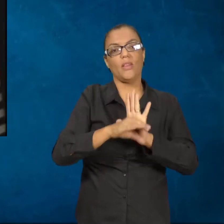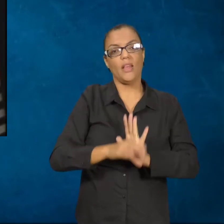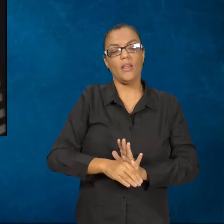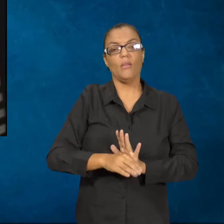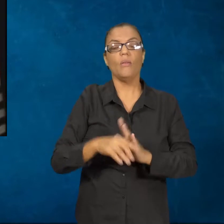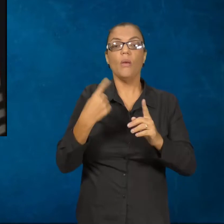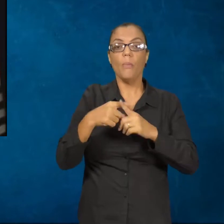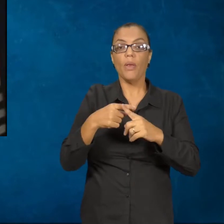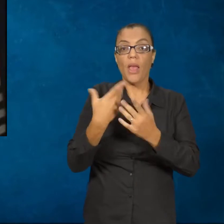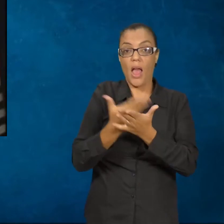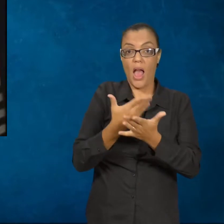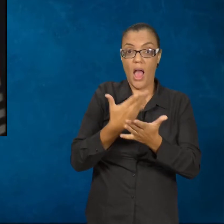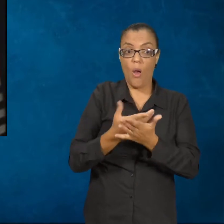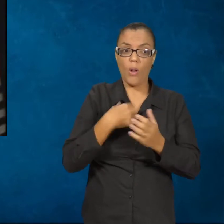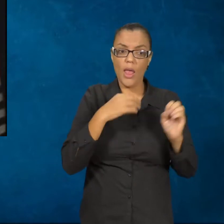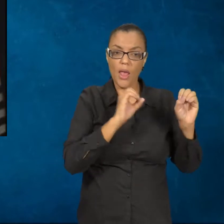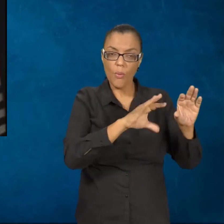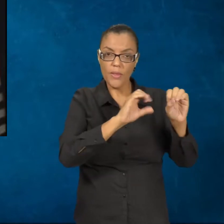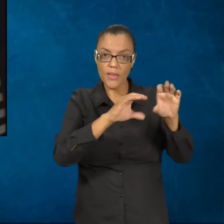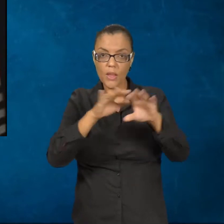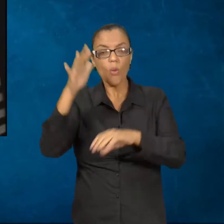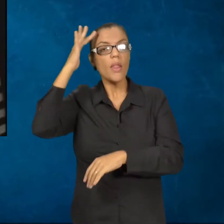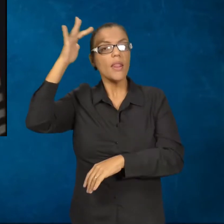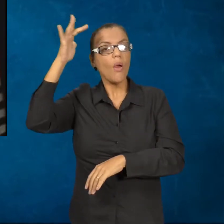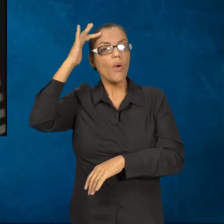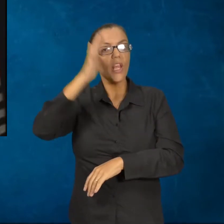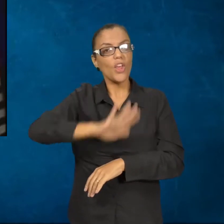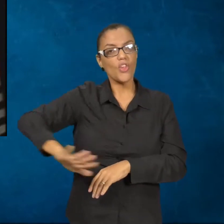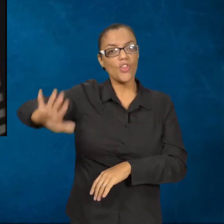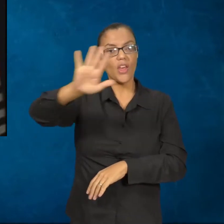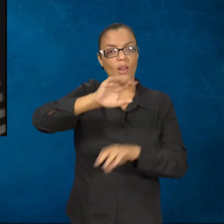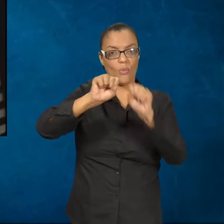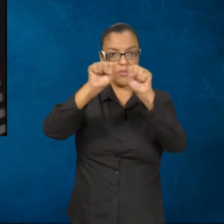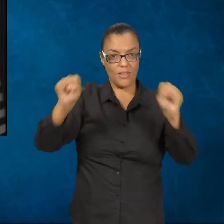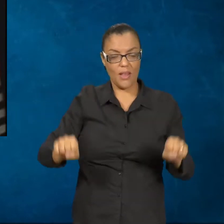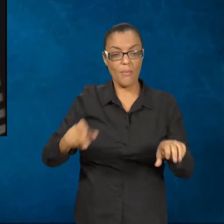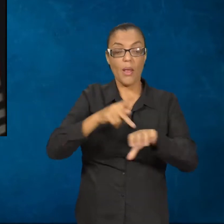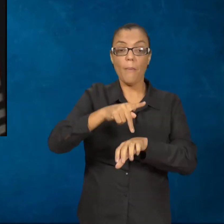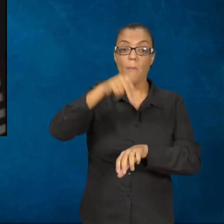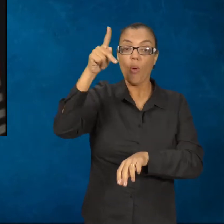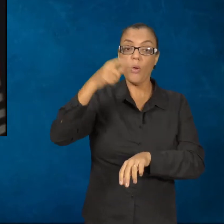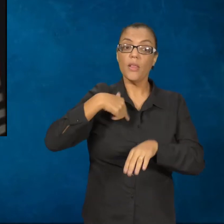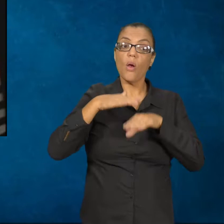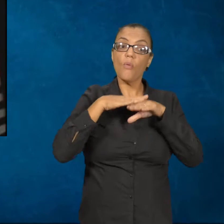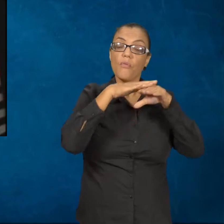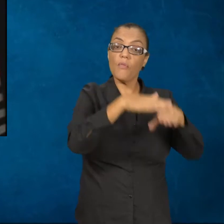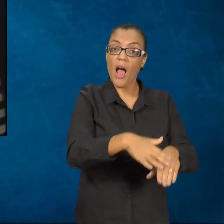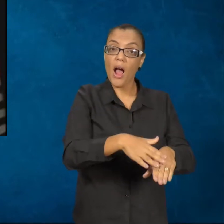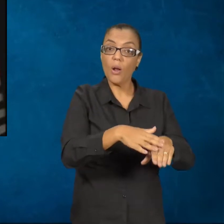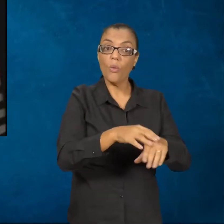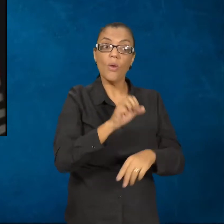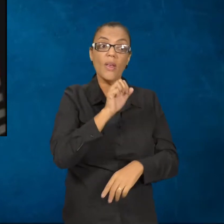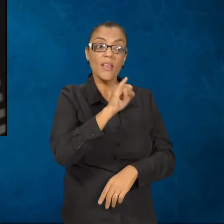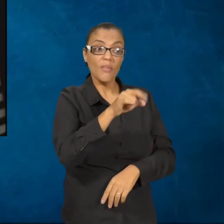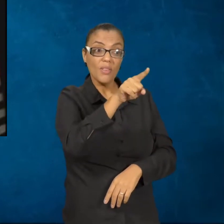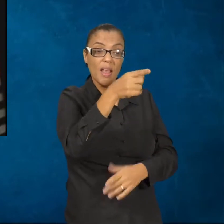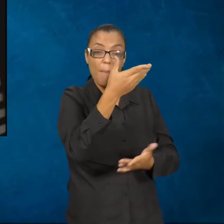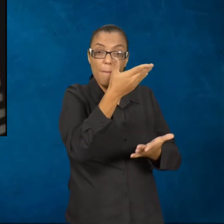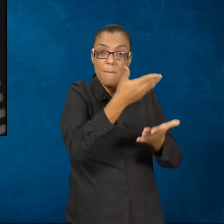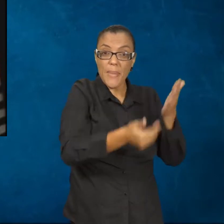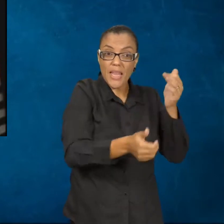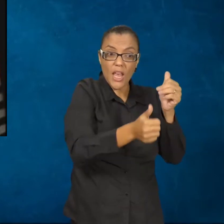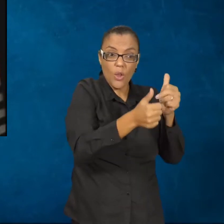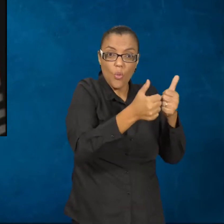Porque na aula que eu dou de teoria geral dos sistemas, na pós-graduação, eu sempre falo: se você está perdendo o jogo, não mude